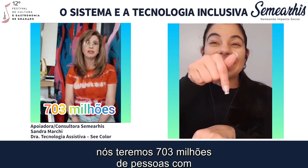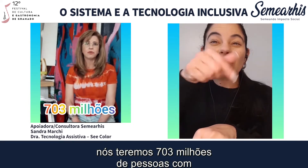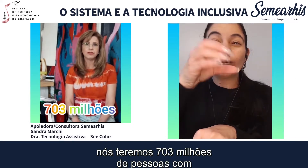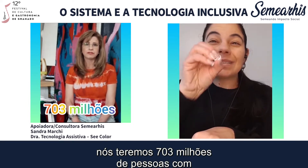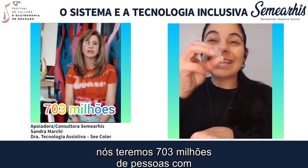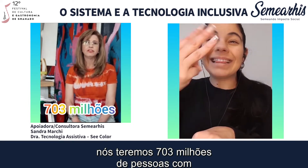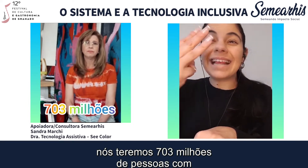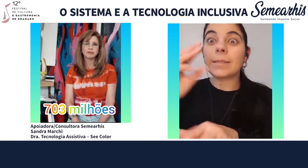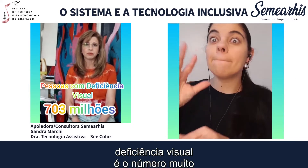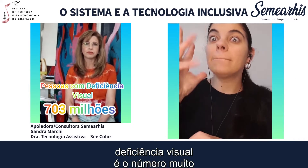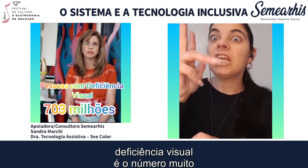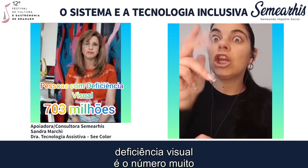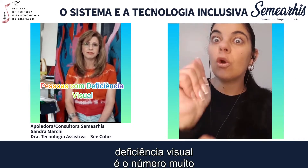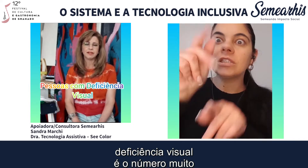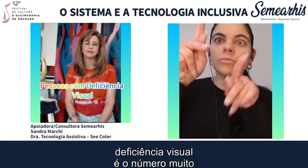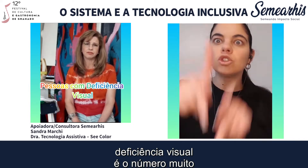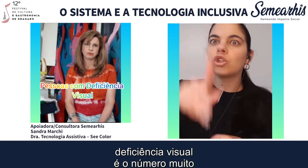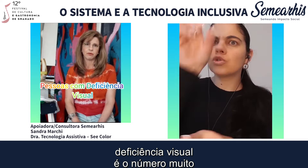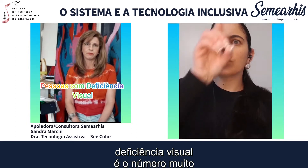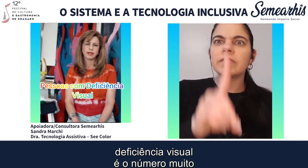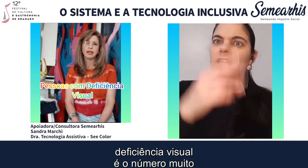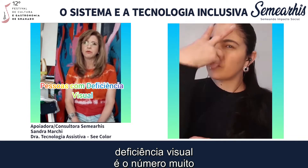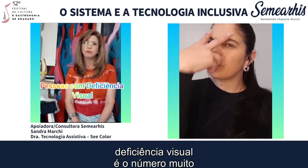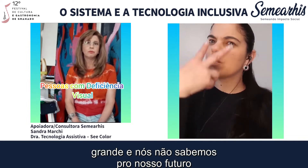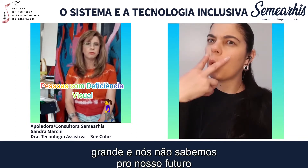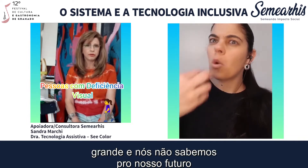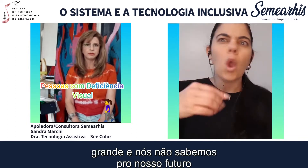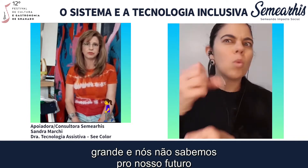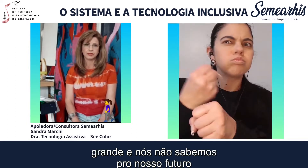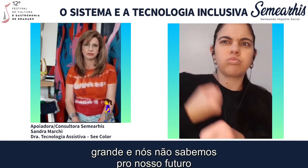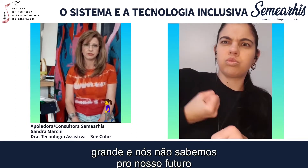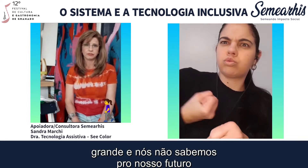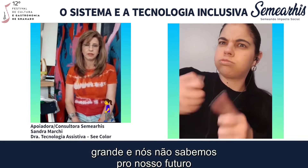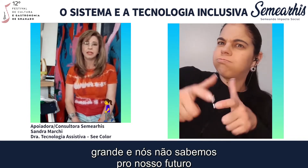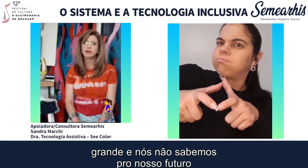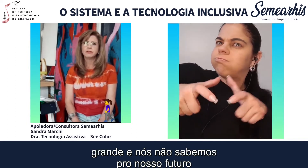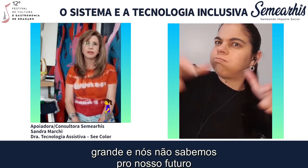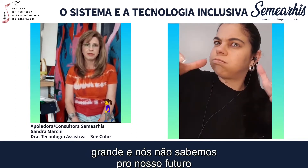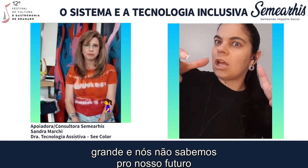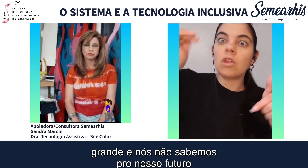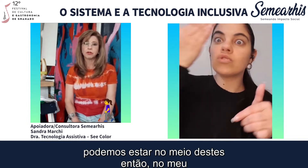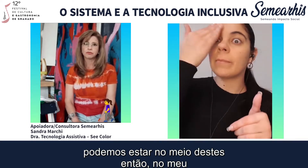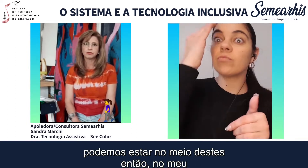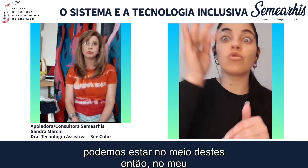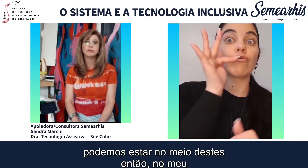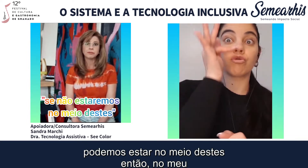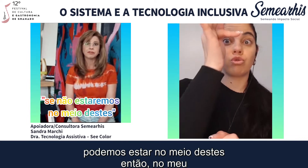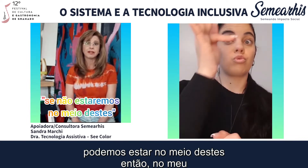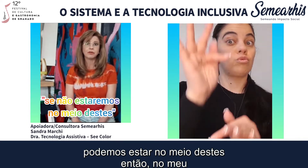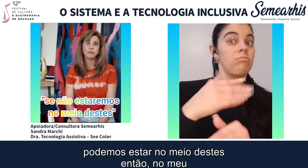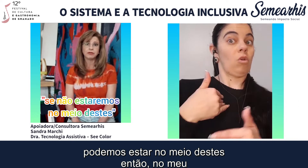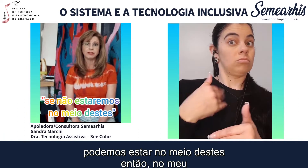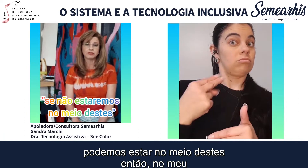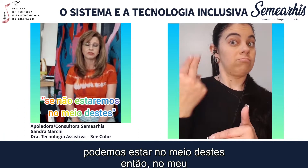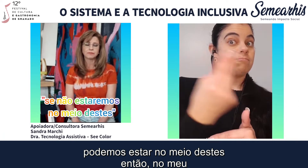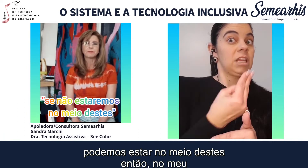703 milhões de pessoas com deficiência visual. É um número muito grande. E nós não sabemos do nosso futuro, podemos estar